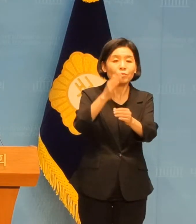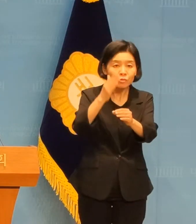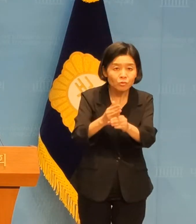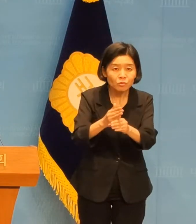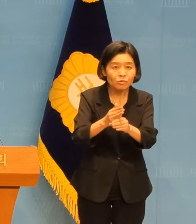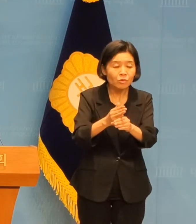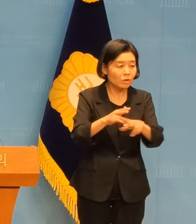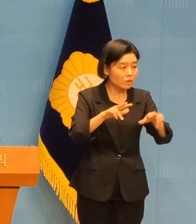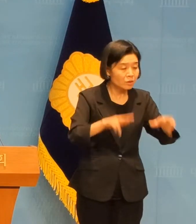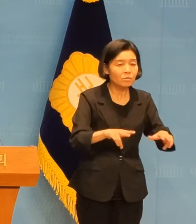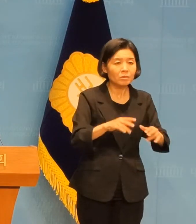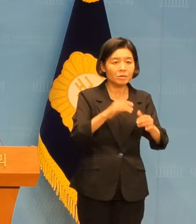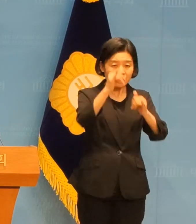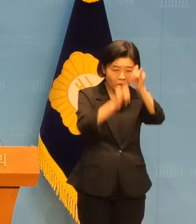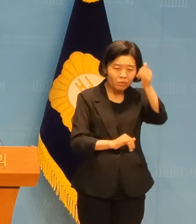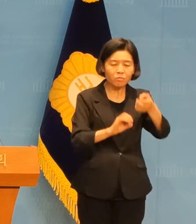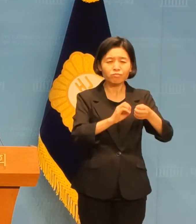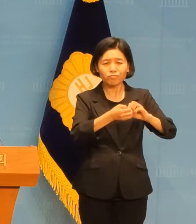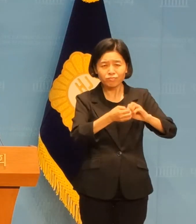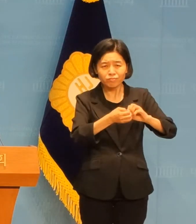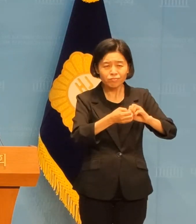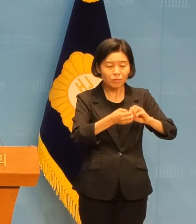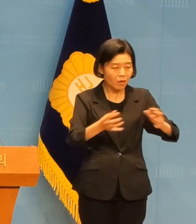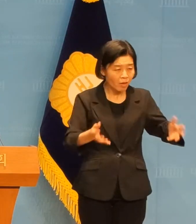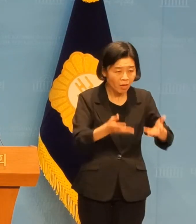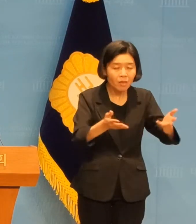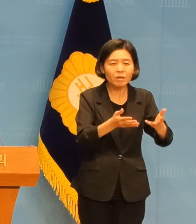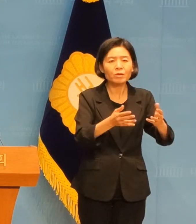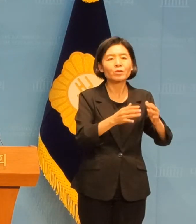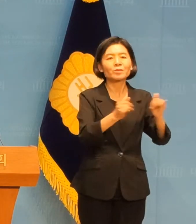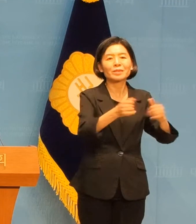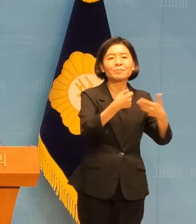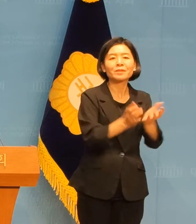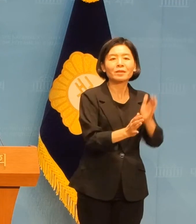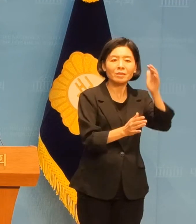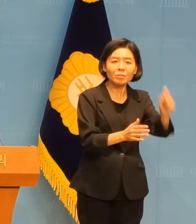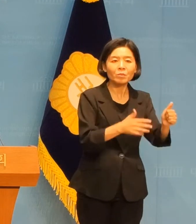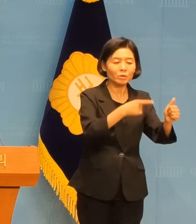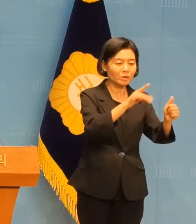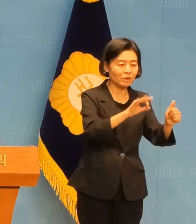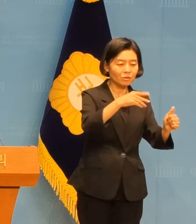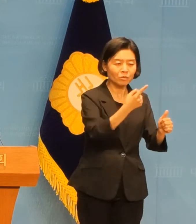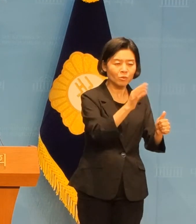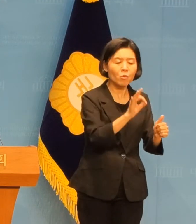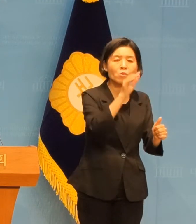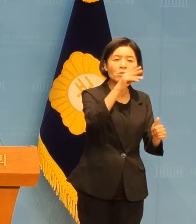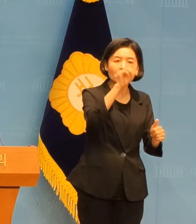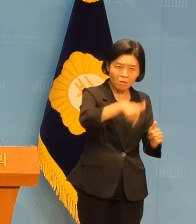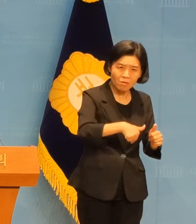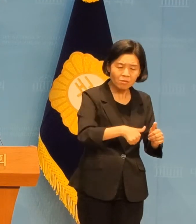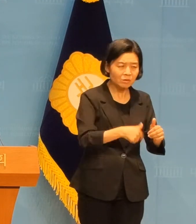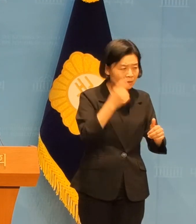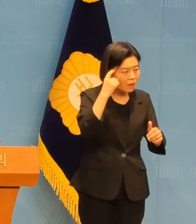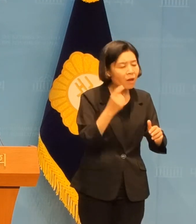사회 분열을 부추기는 국민의힘 장동혁 대표의 저희는 도대체 무엇입니까?